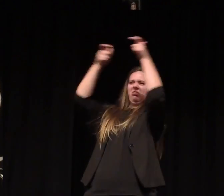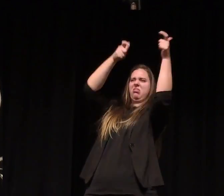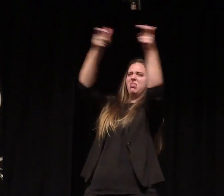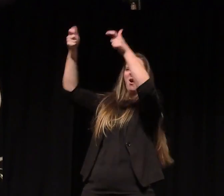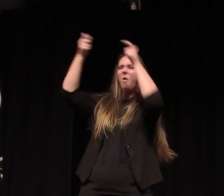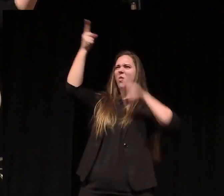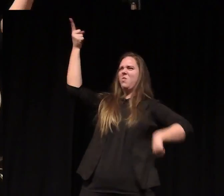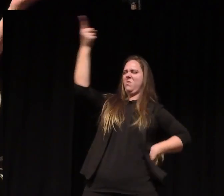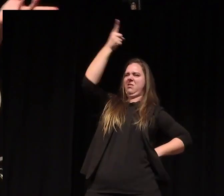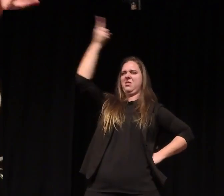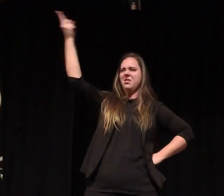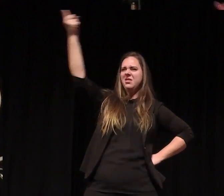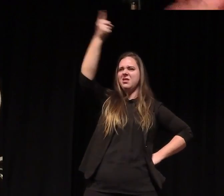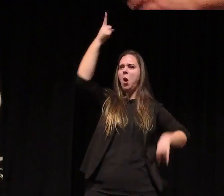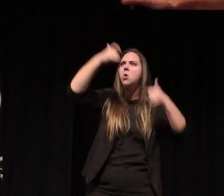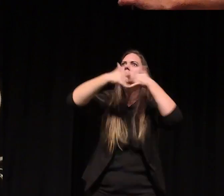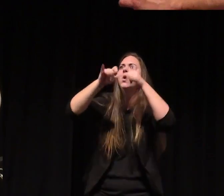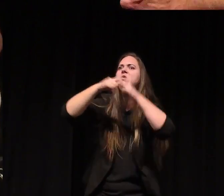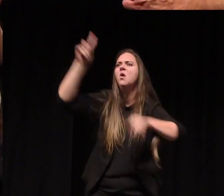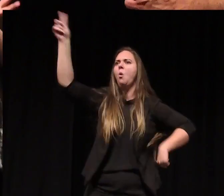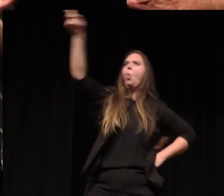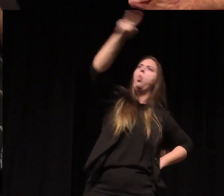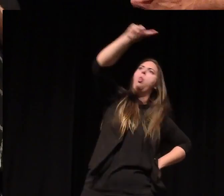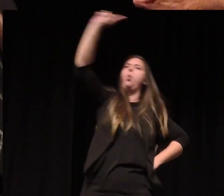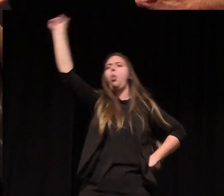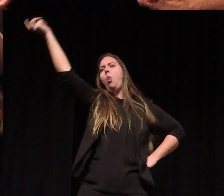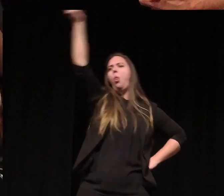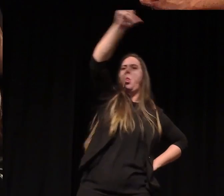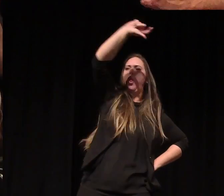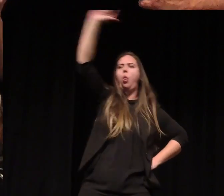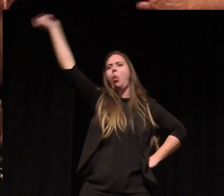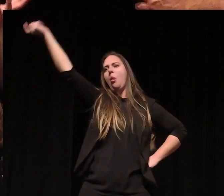continue dans le ciel, Clara, elle arrive.